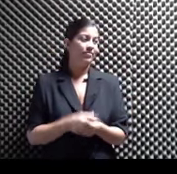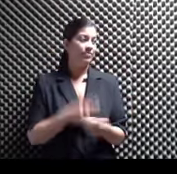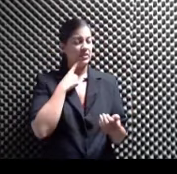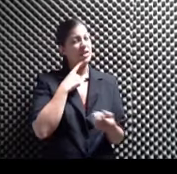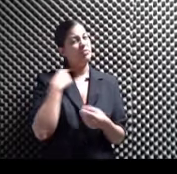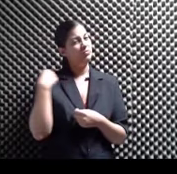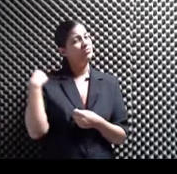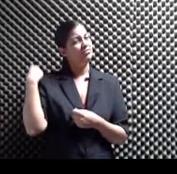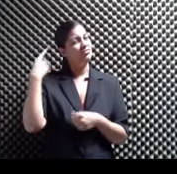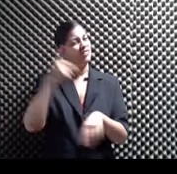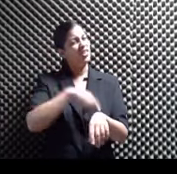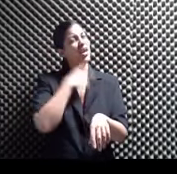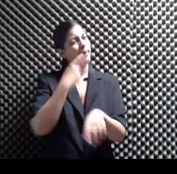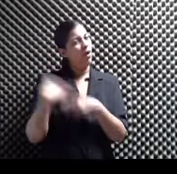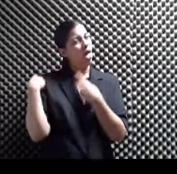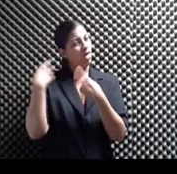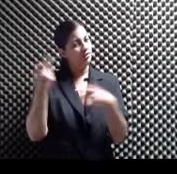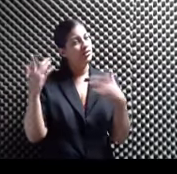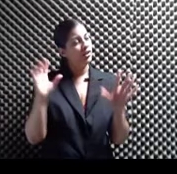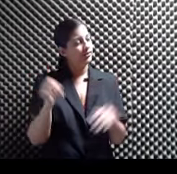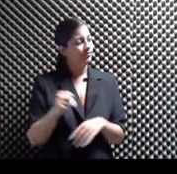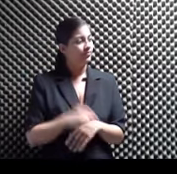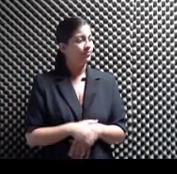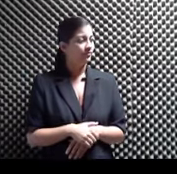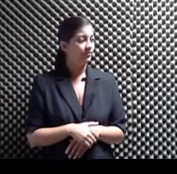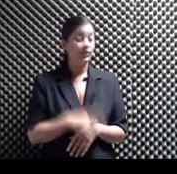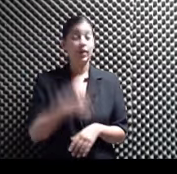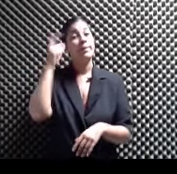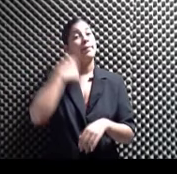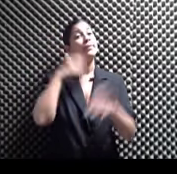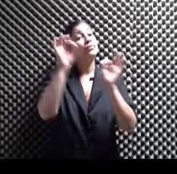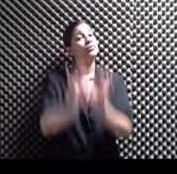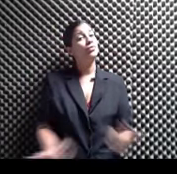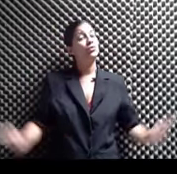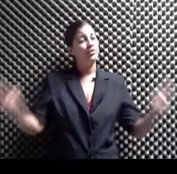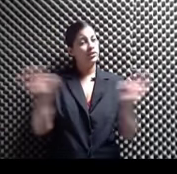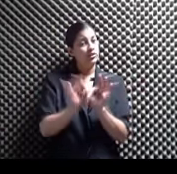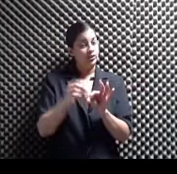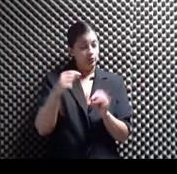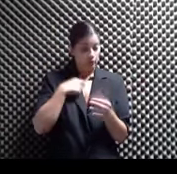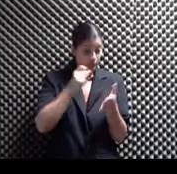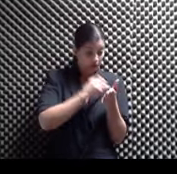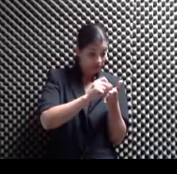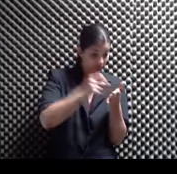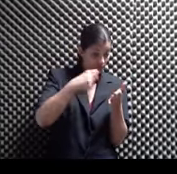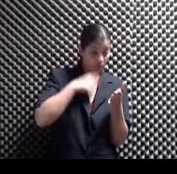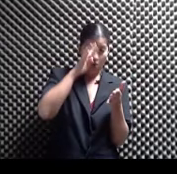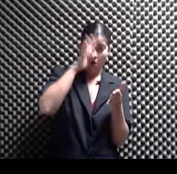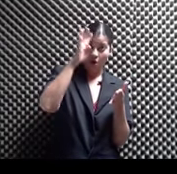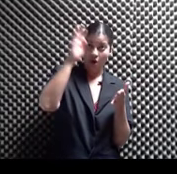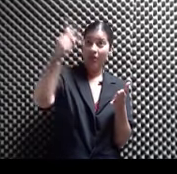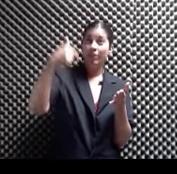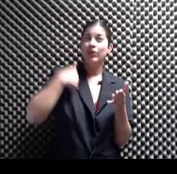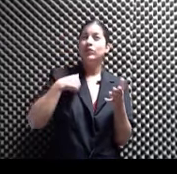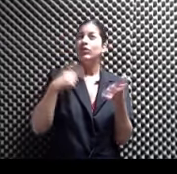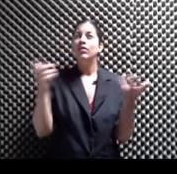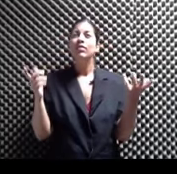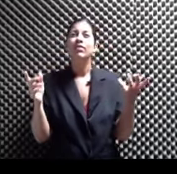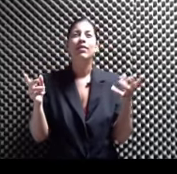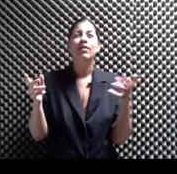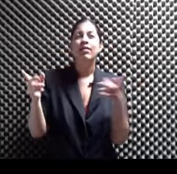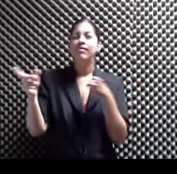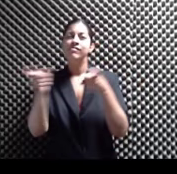llovido un chispito, así. Así que para mí es importantísimo, ¿no? Escribo y ahí estoy creando y cuando llego a escena sigo creando.